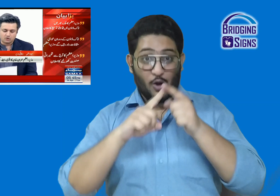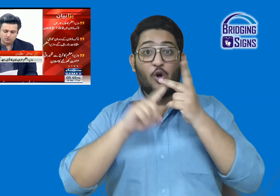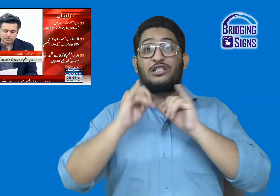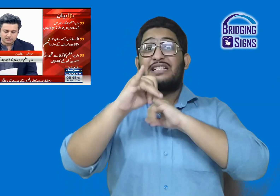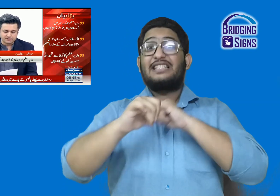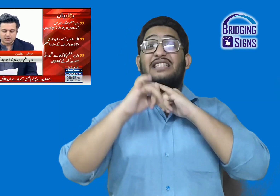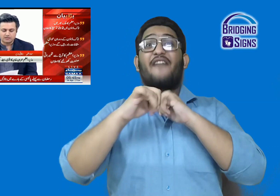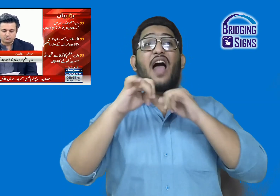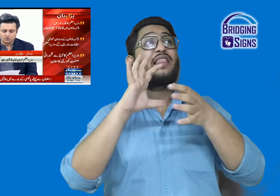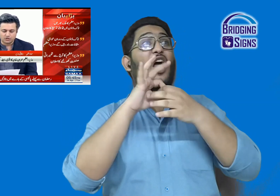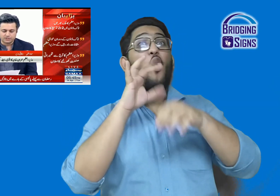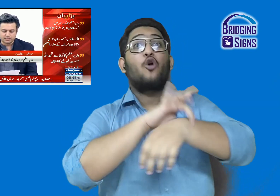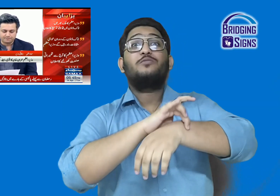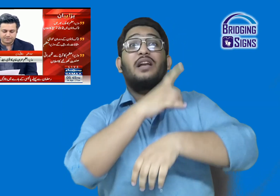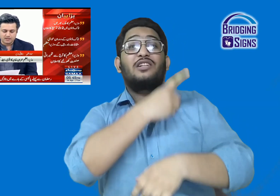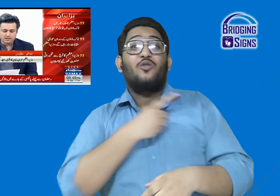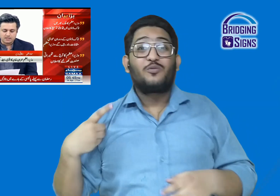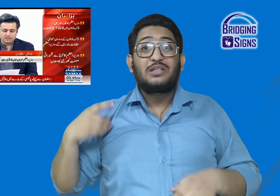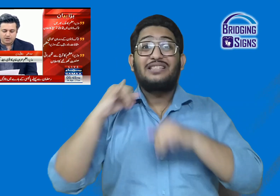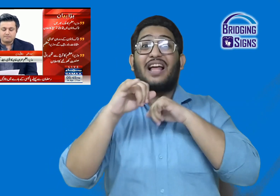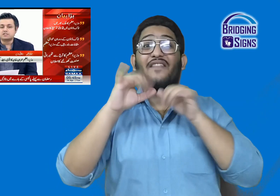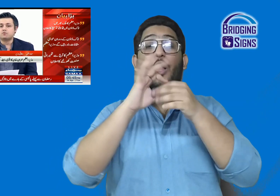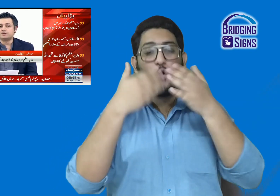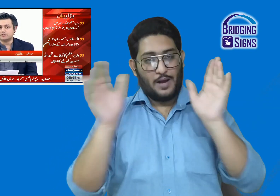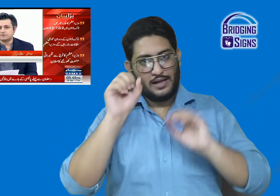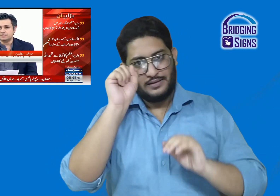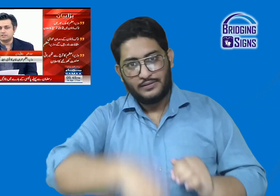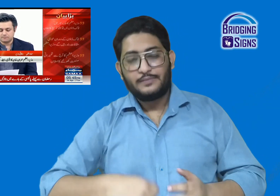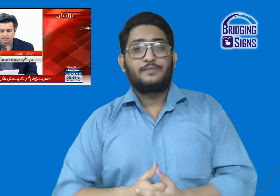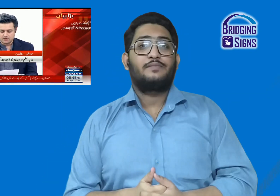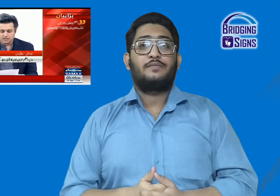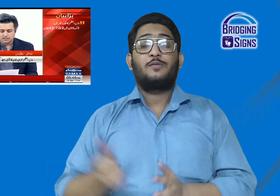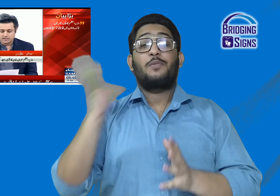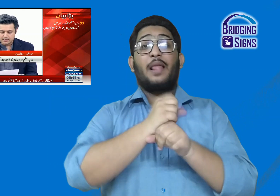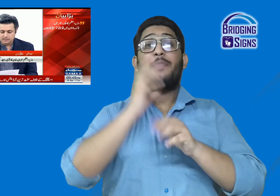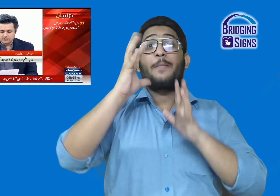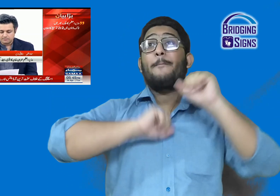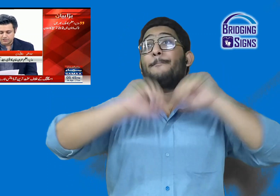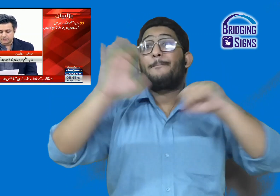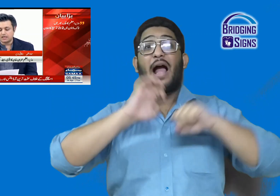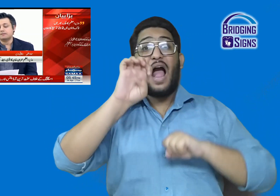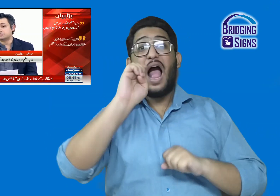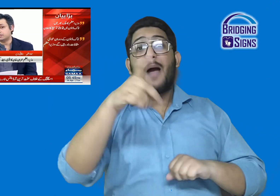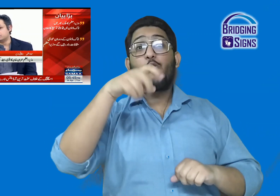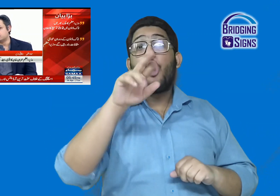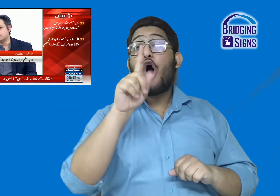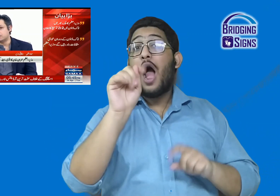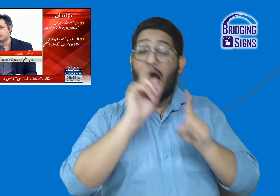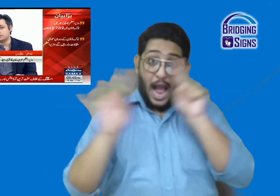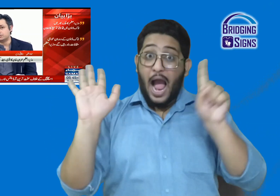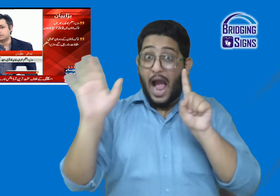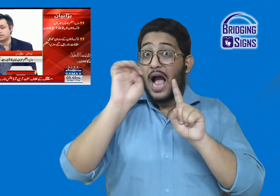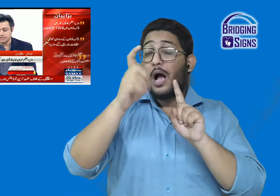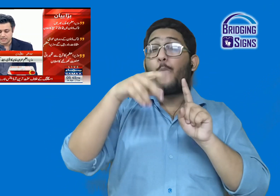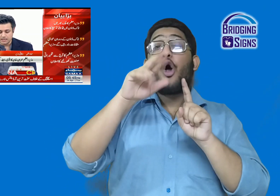इमदाद और उनके हस्पताल हैं उनको खोला जाएगा, तमाम एक्सपोर्ट इंडस्ट्रीज, लेकिन बशर्त उसकी